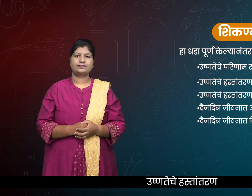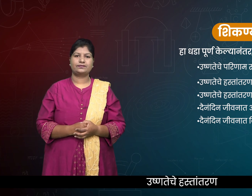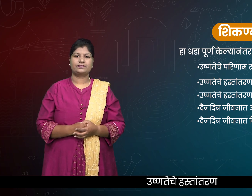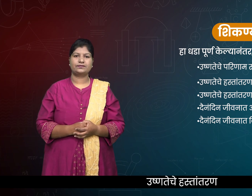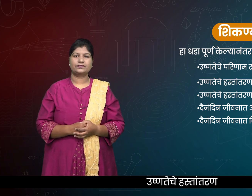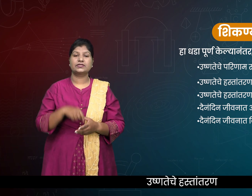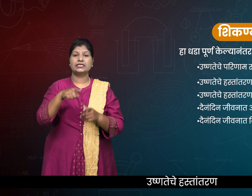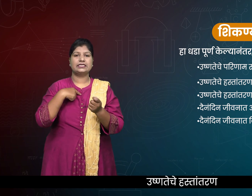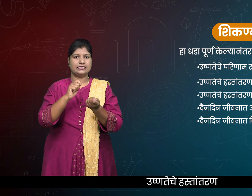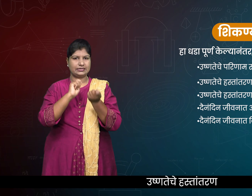उष्णतेचे हस्तांतरण.